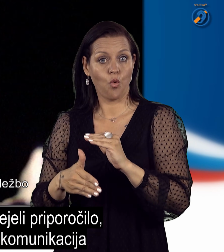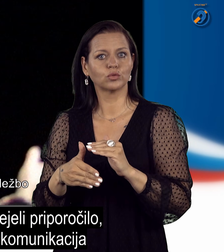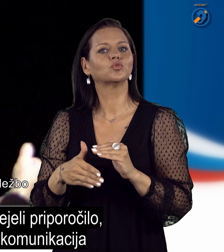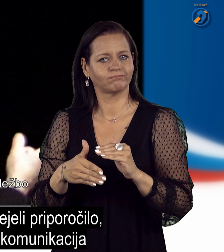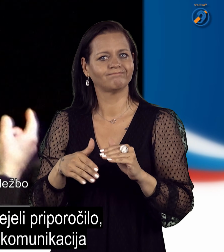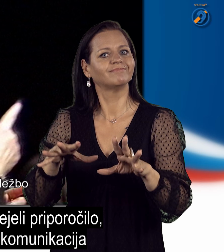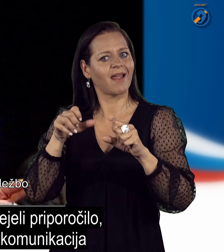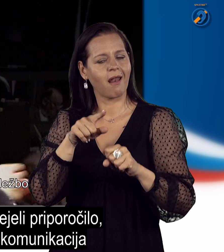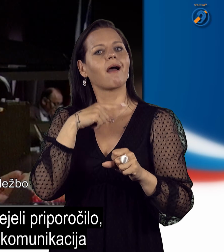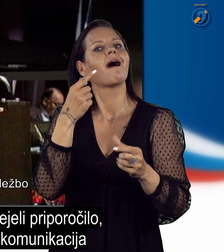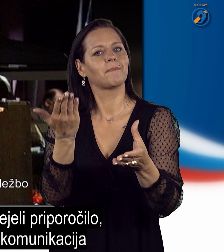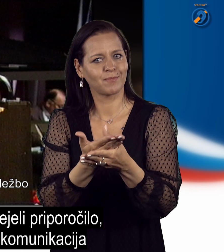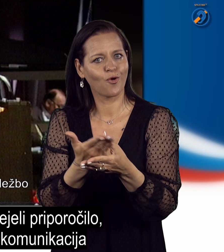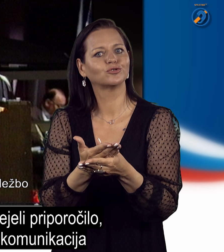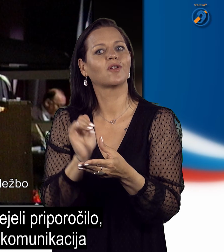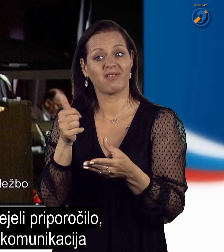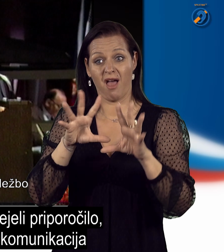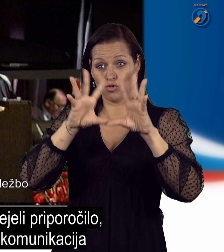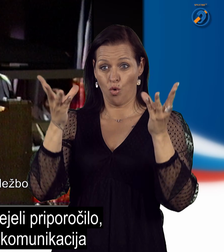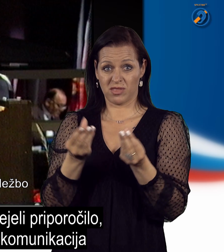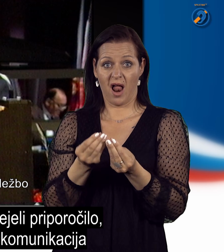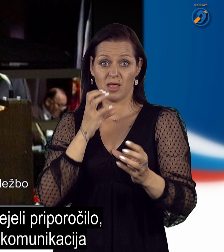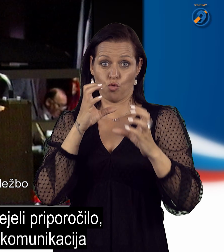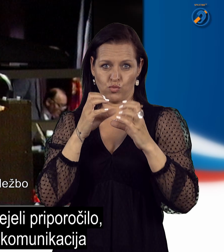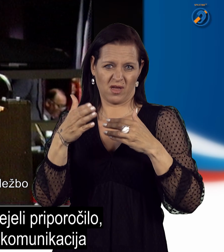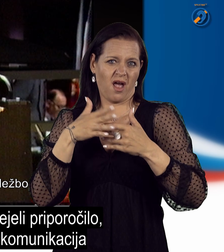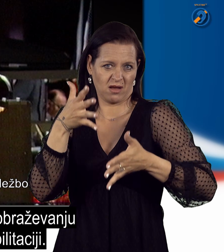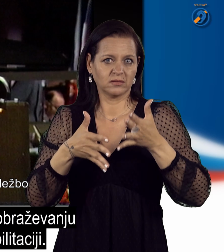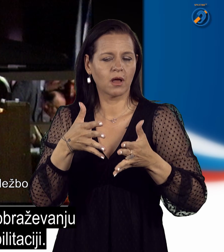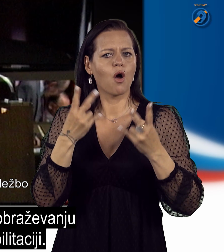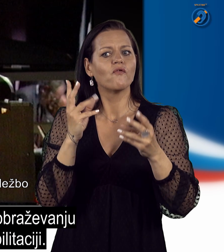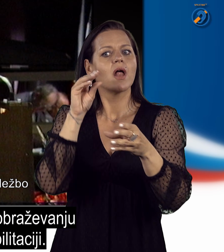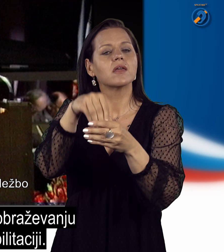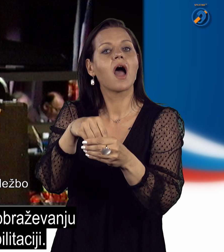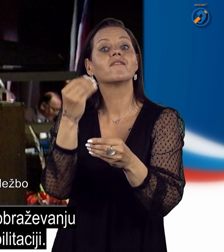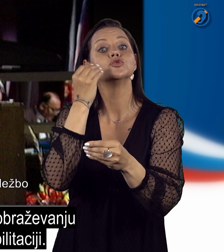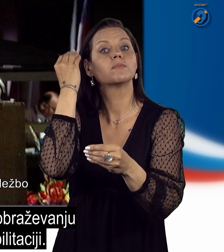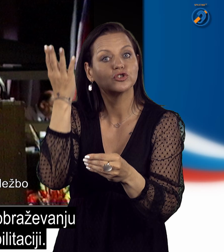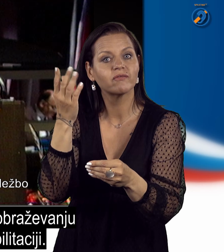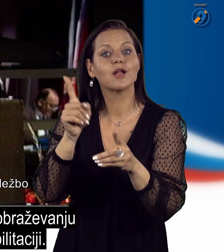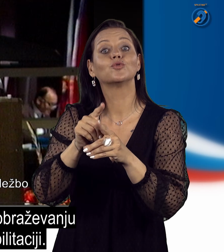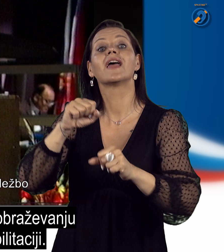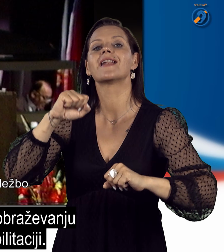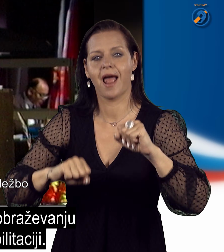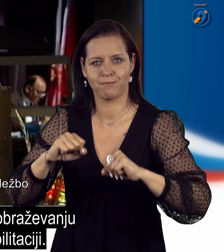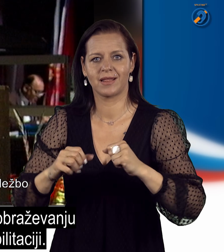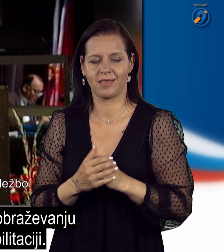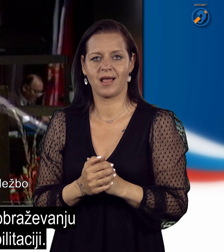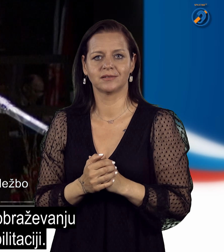Na koncu so sprejeli priporočilo, naj se totalna komunikacija uveljavi v izobraževanju in rehabilitaciji.